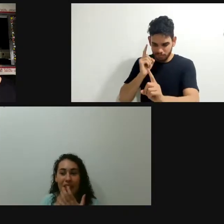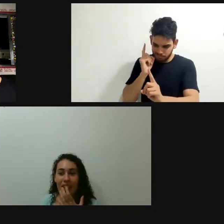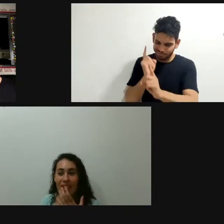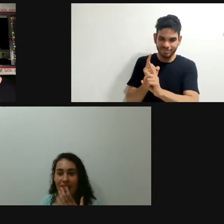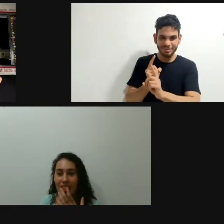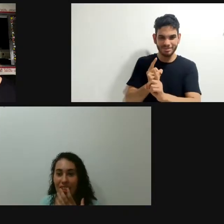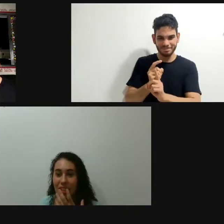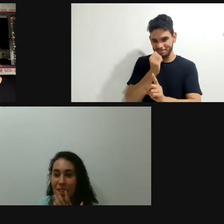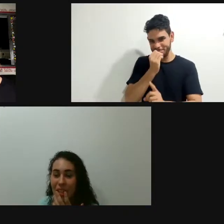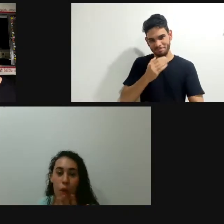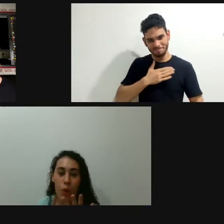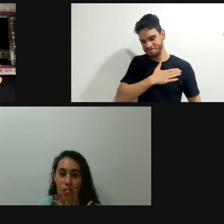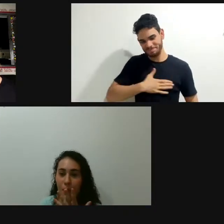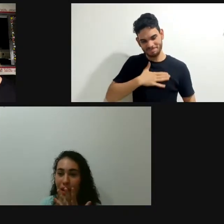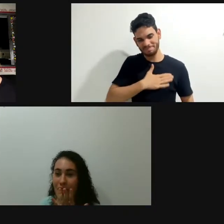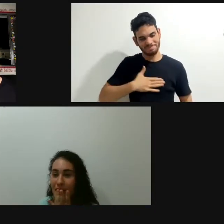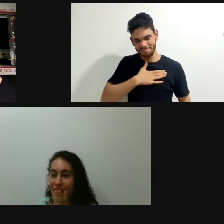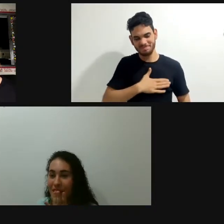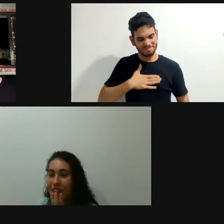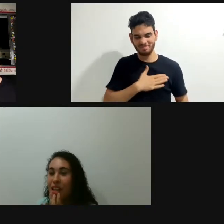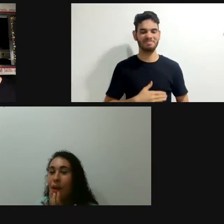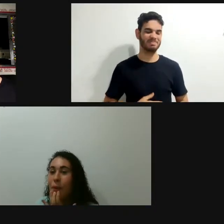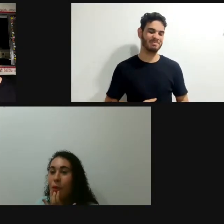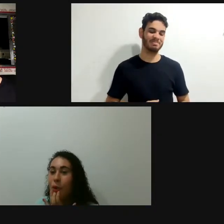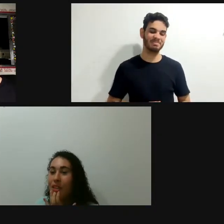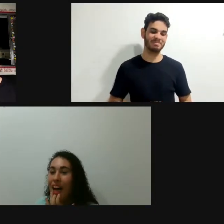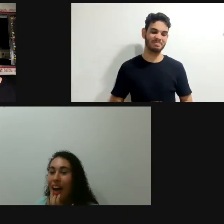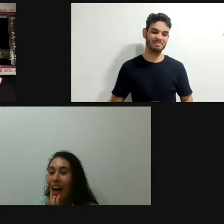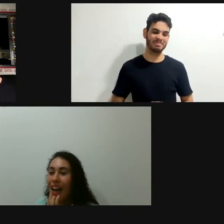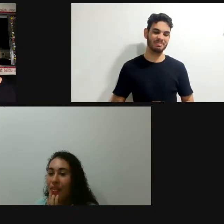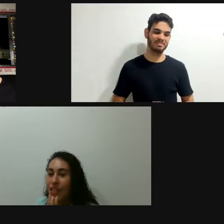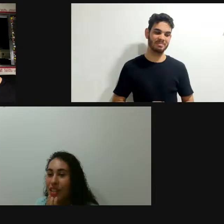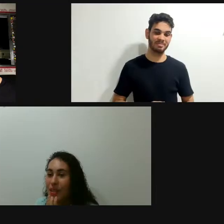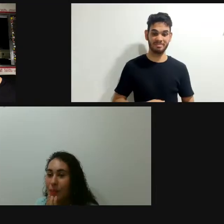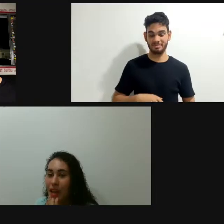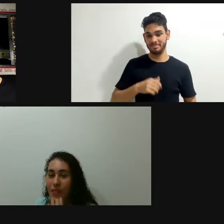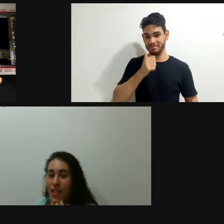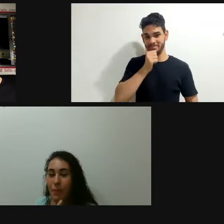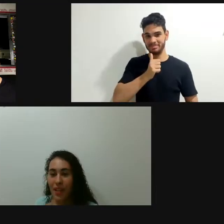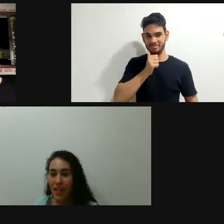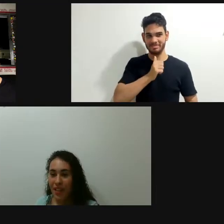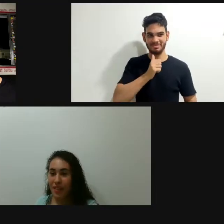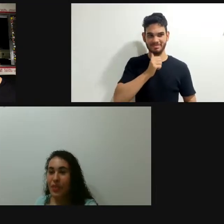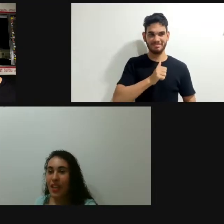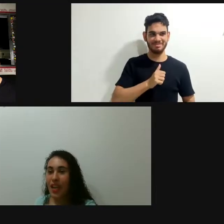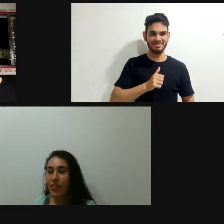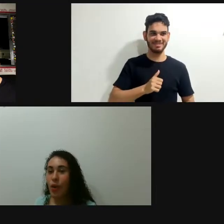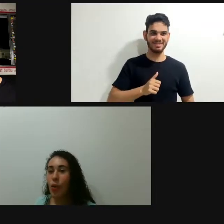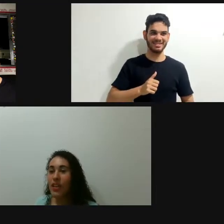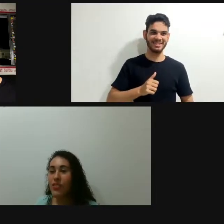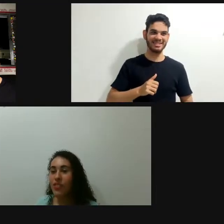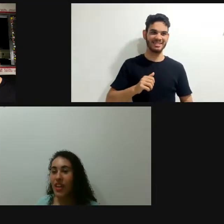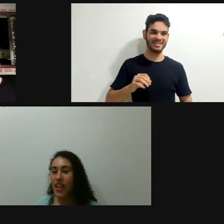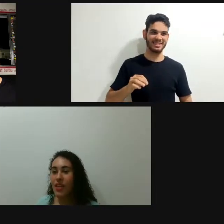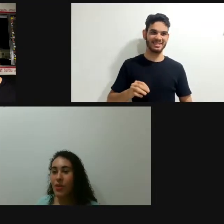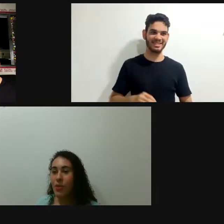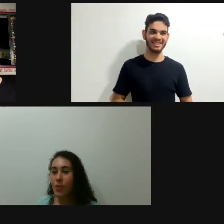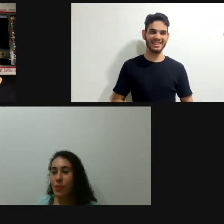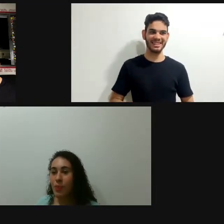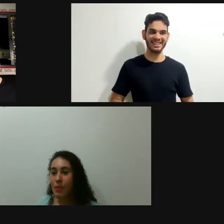bem interessante, que eu gostei bastante. O da Evelyn Pereira. Ela falou: